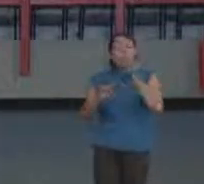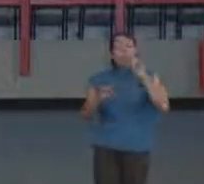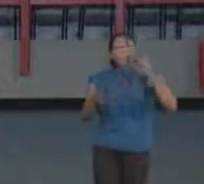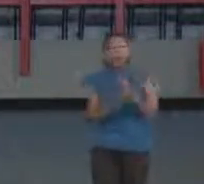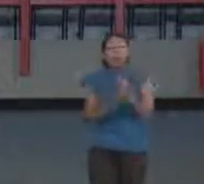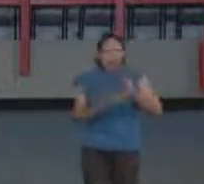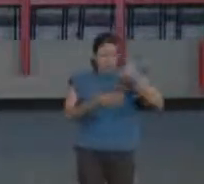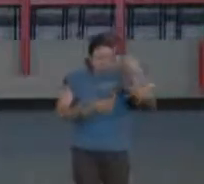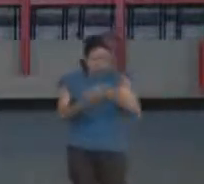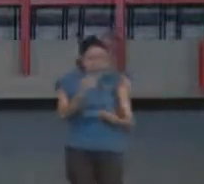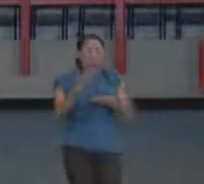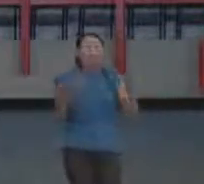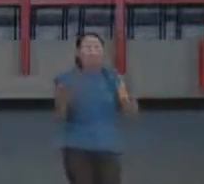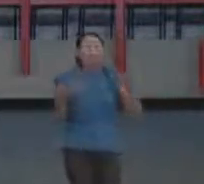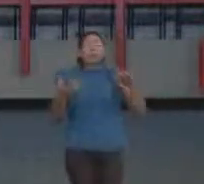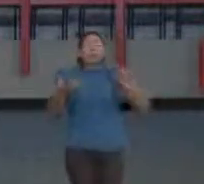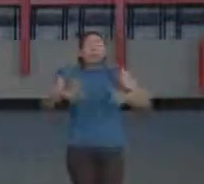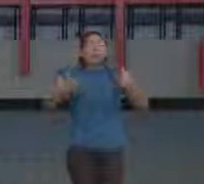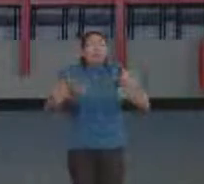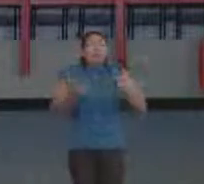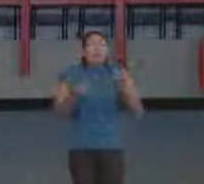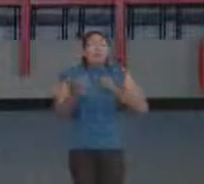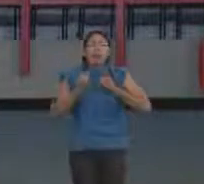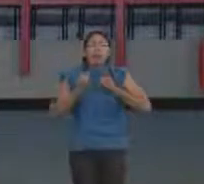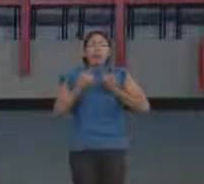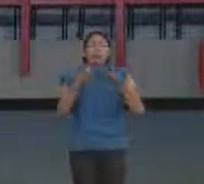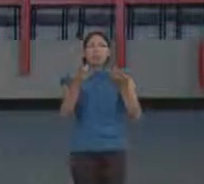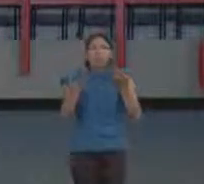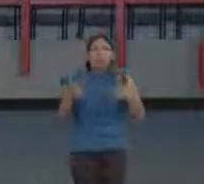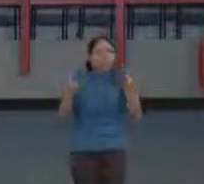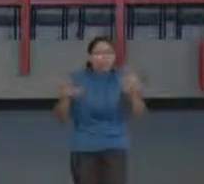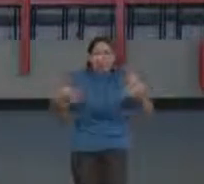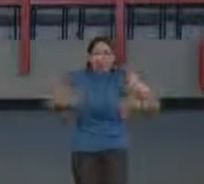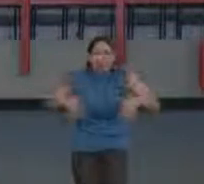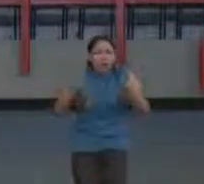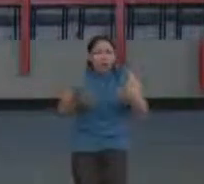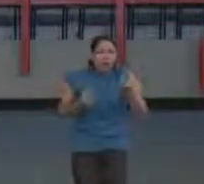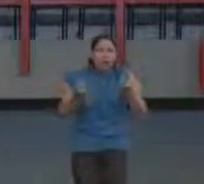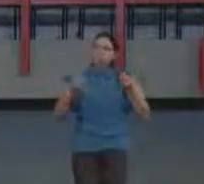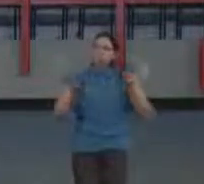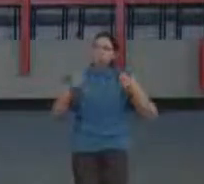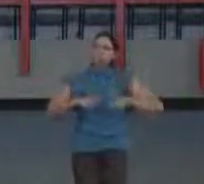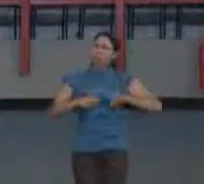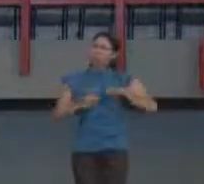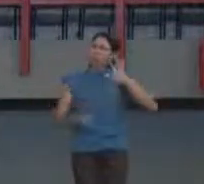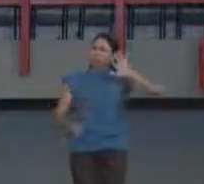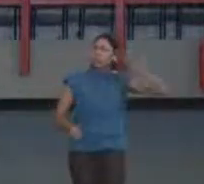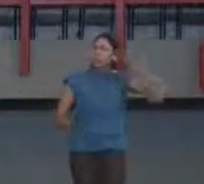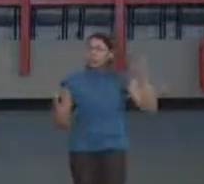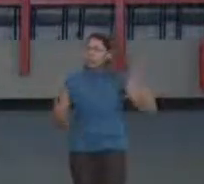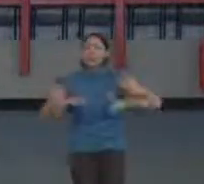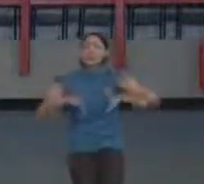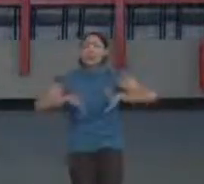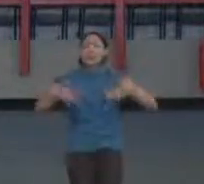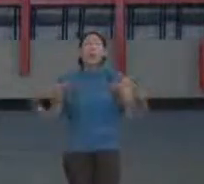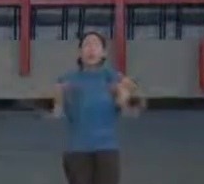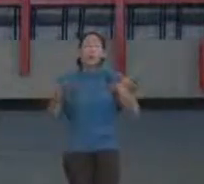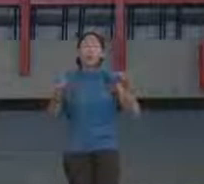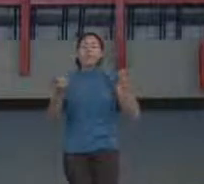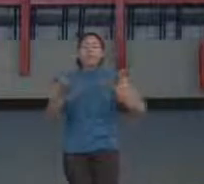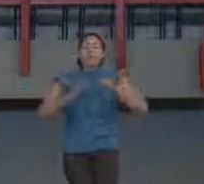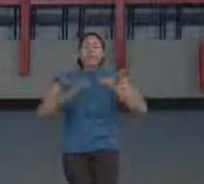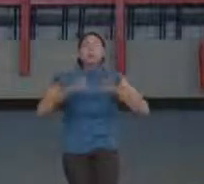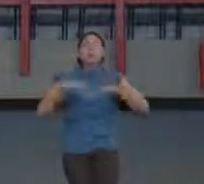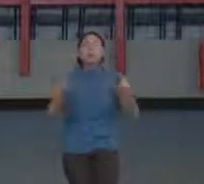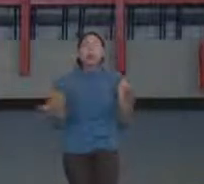desse tipo sem essa informação, você saiba resolver e saiba que é bem possível resolver. Que informação é essa? Ele disse qual